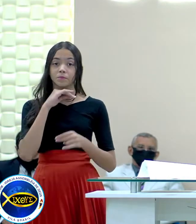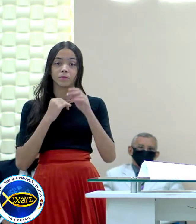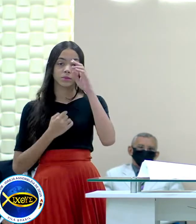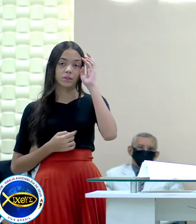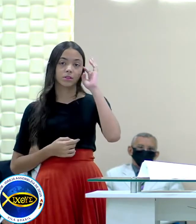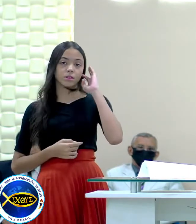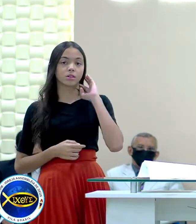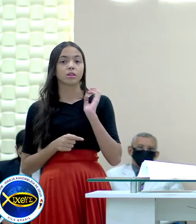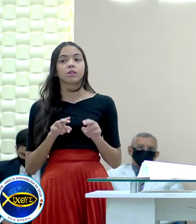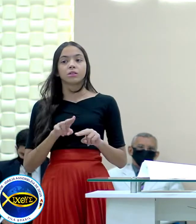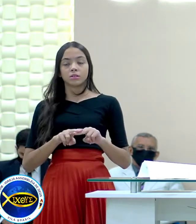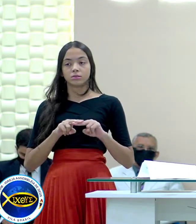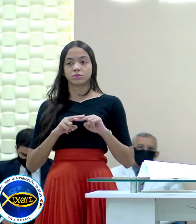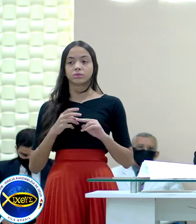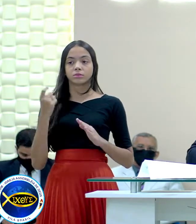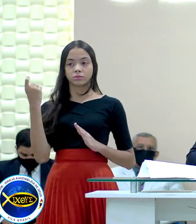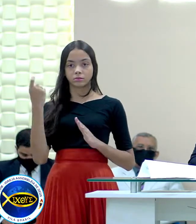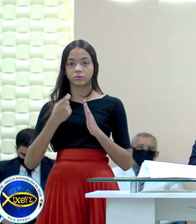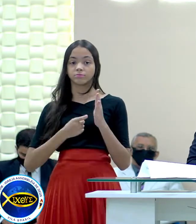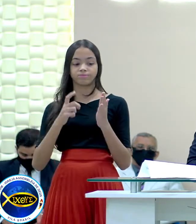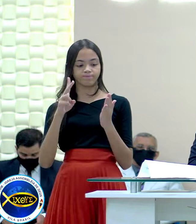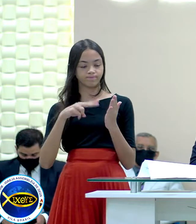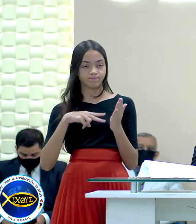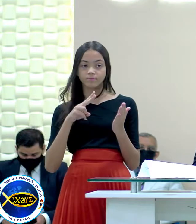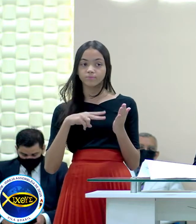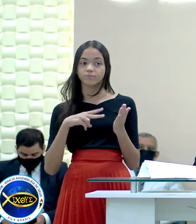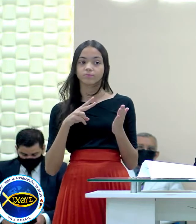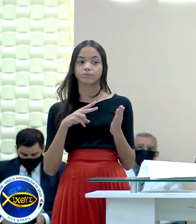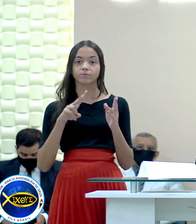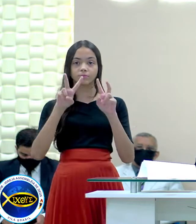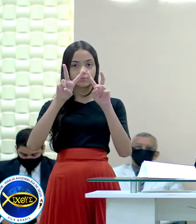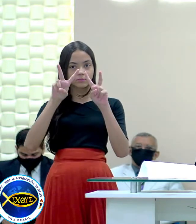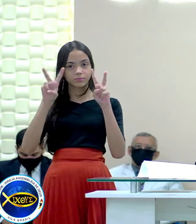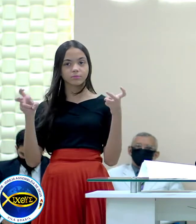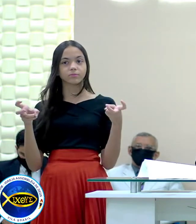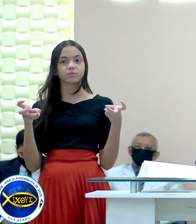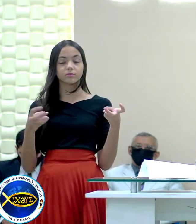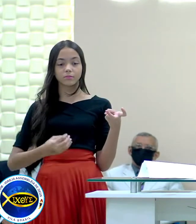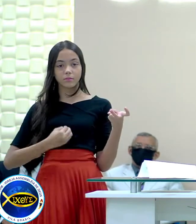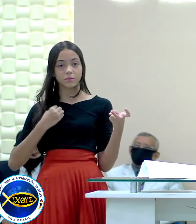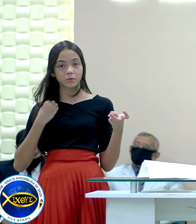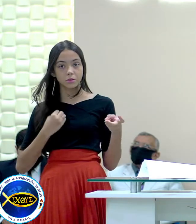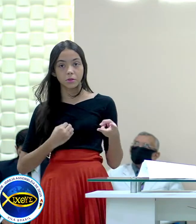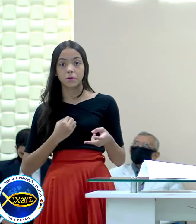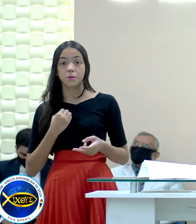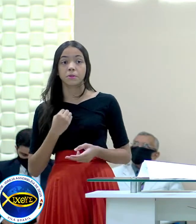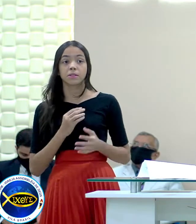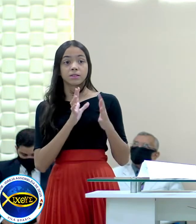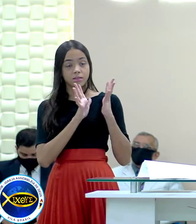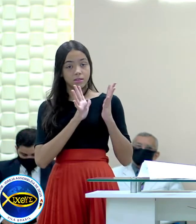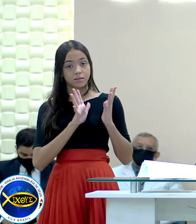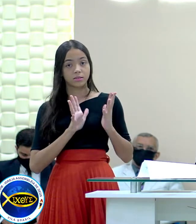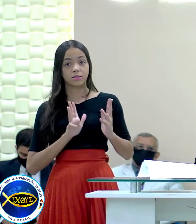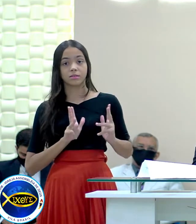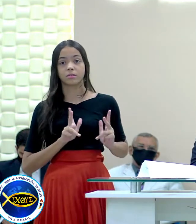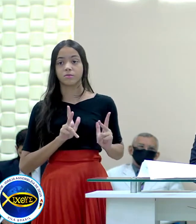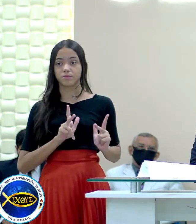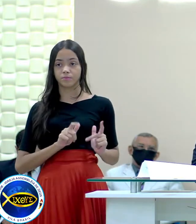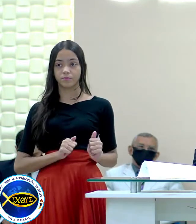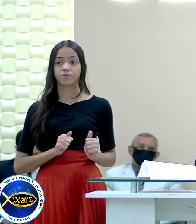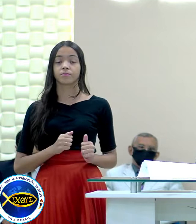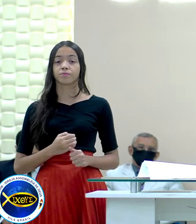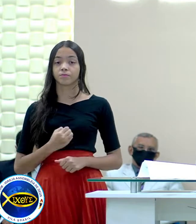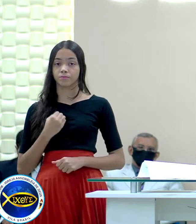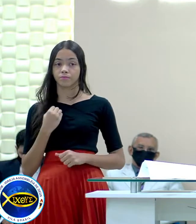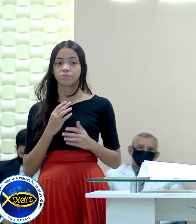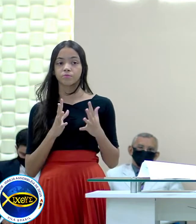nós lemos nos fala a respeito de uma vida em santidade, uma vida em